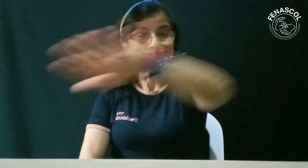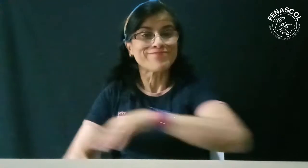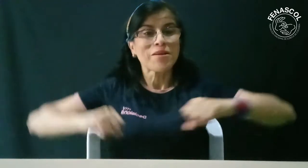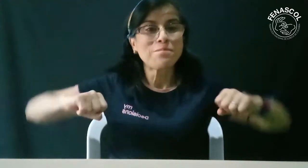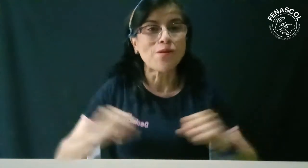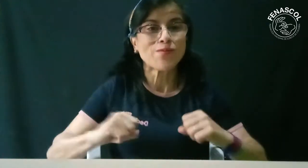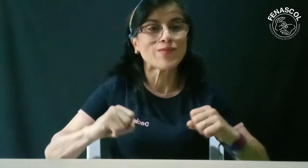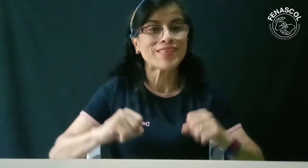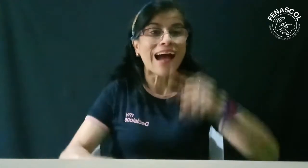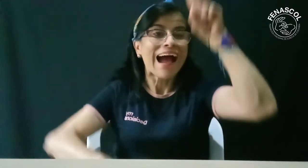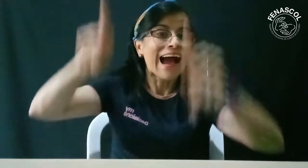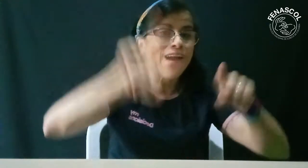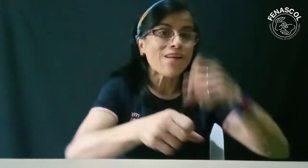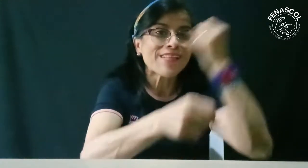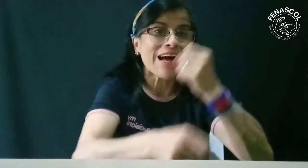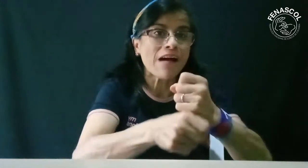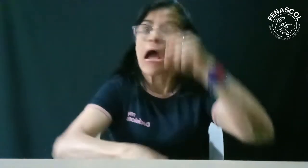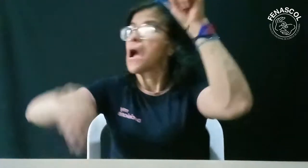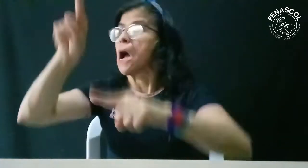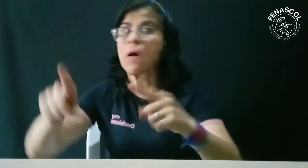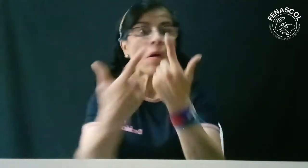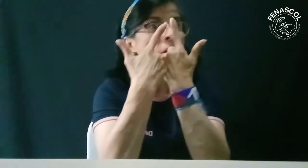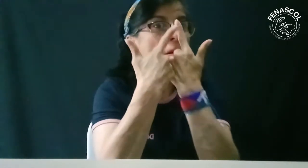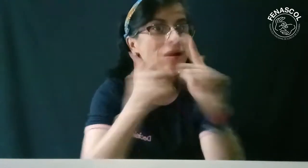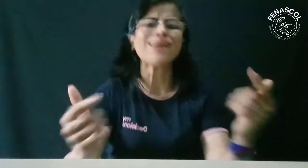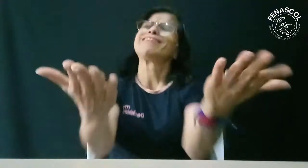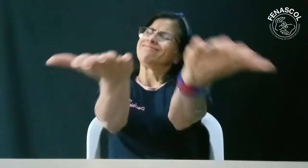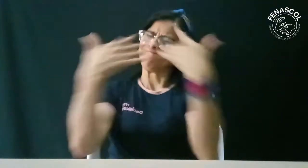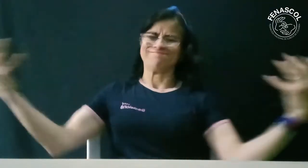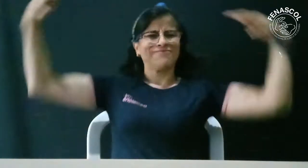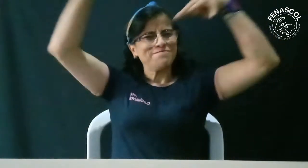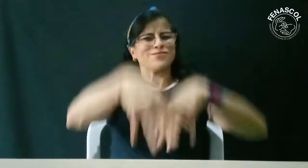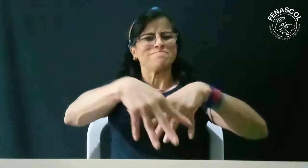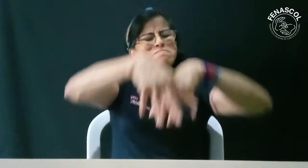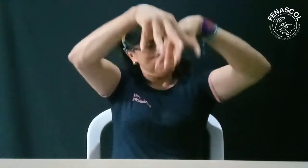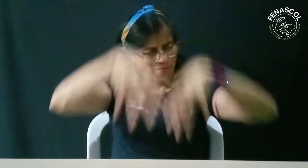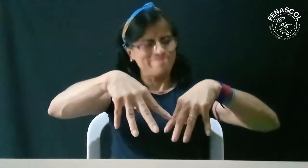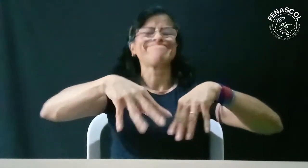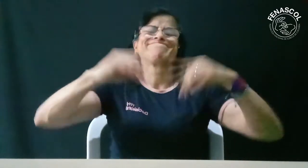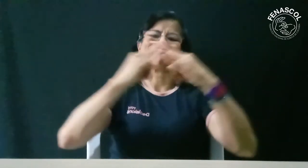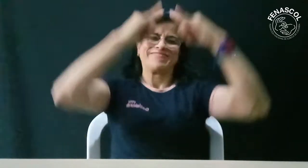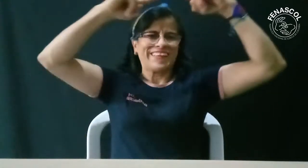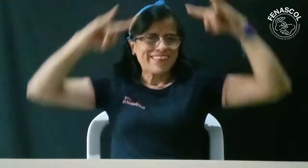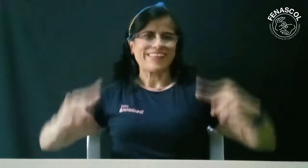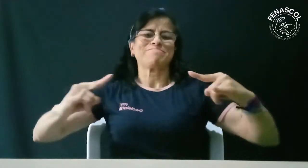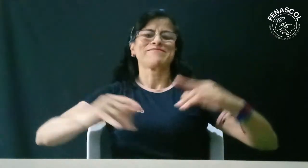Igual que algunos que viven en la ciudad de Bogotá, pueden estar en el plantón y acampar con nosotros, también son bienvenidos,